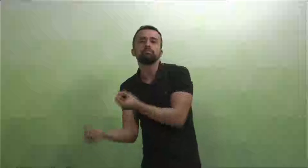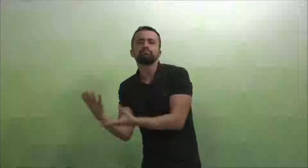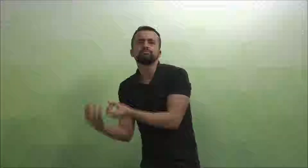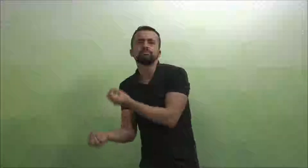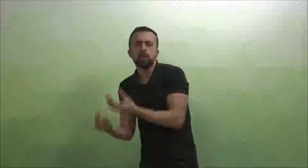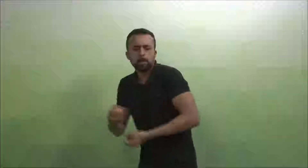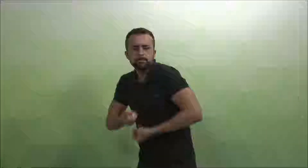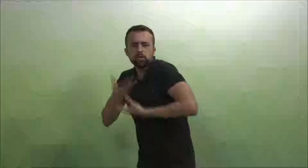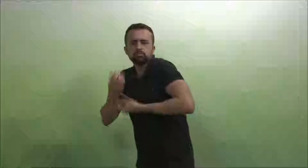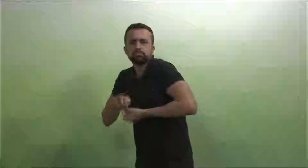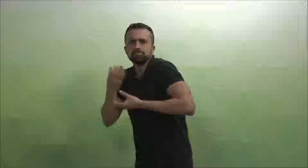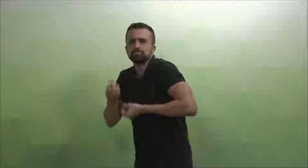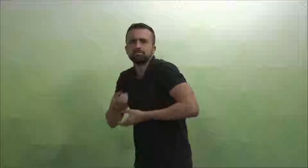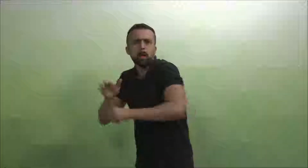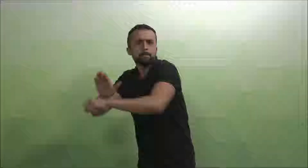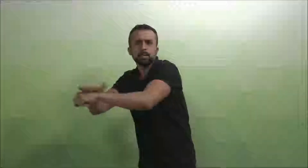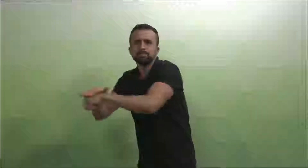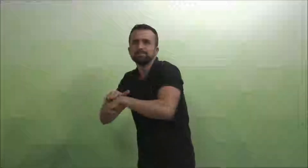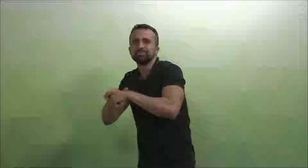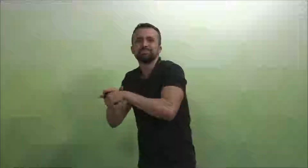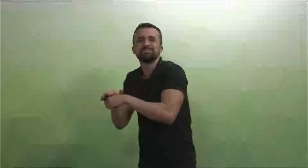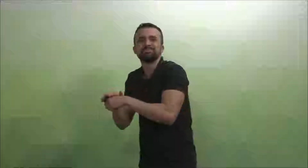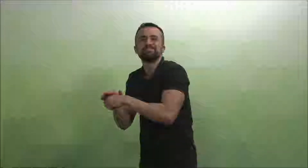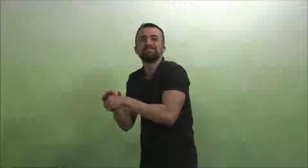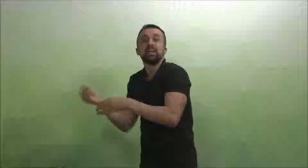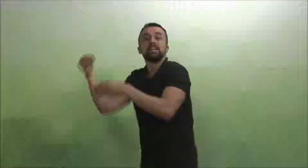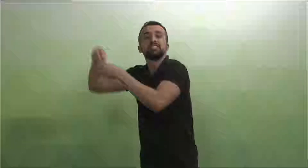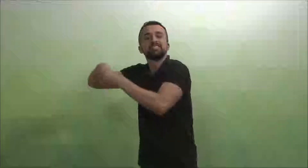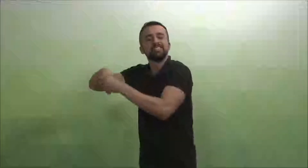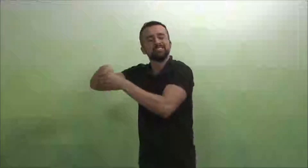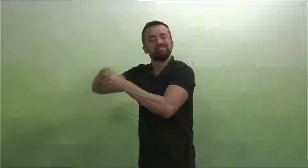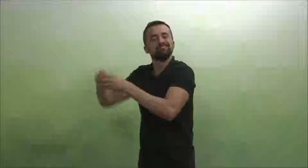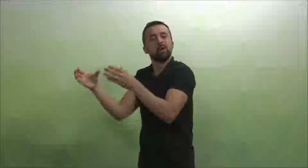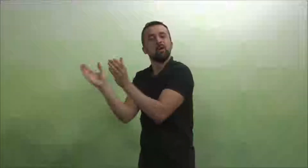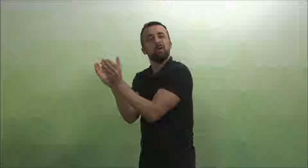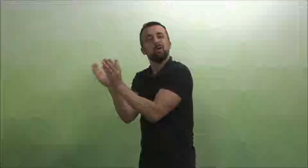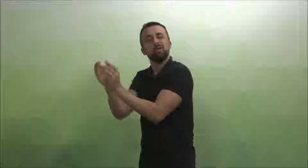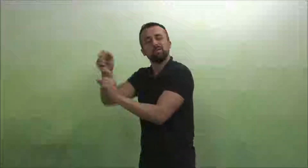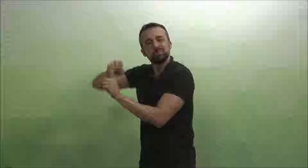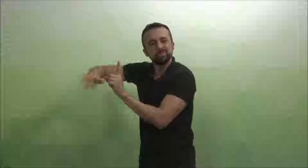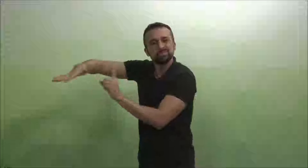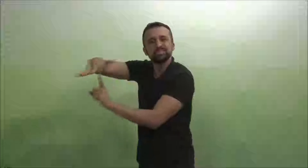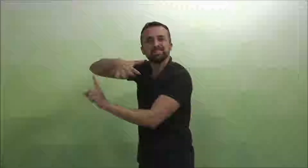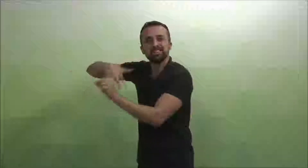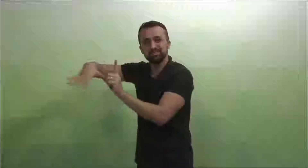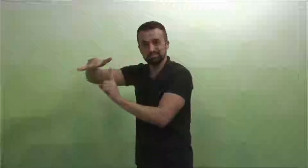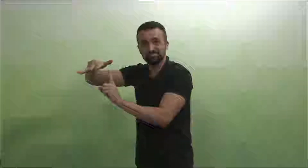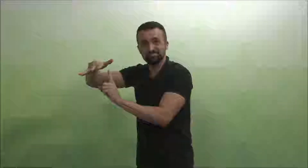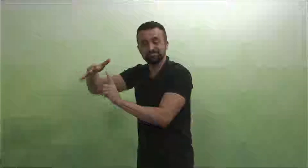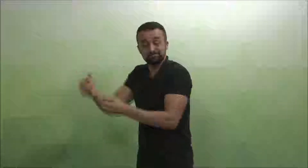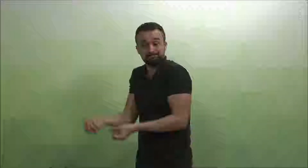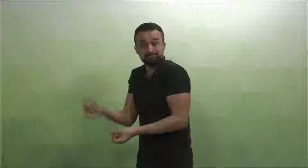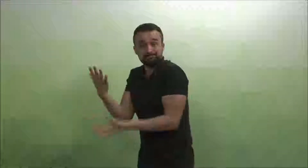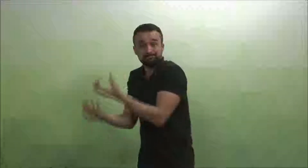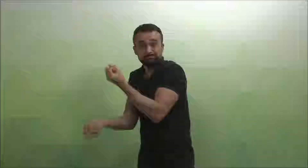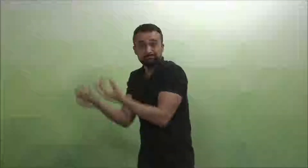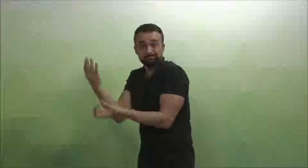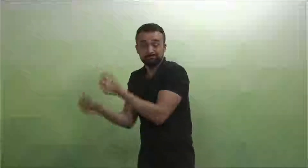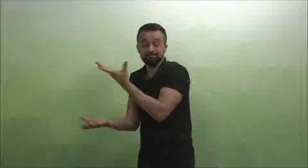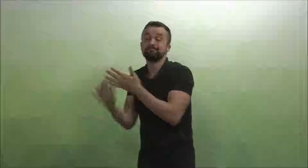diferentemente das línguas naturais, que surgem espontaneamente e culturalmente no interior de um grupo social.